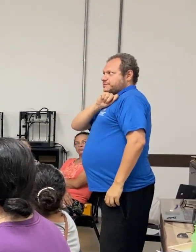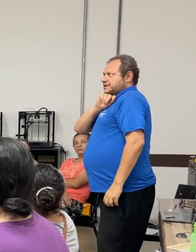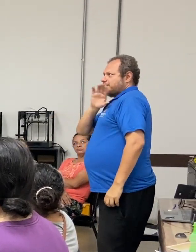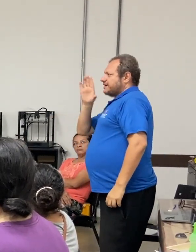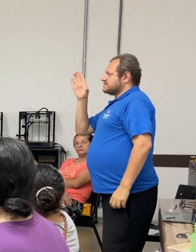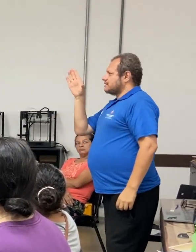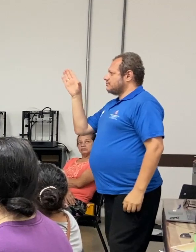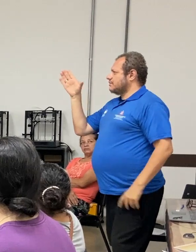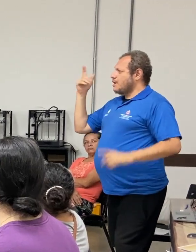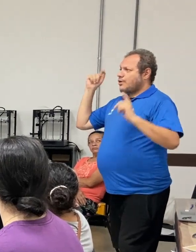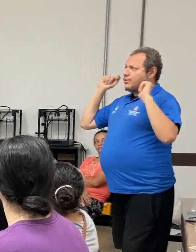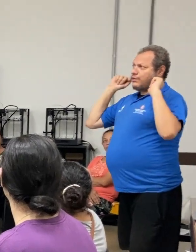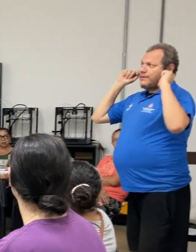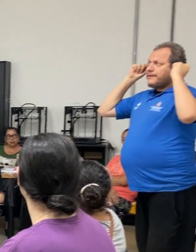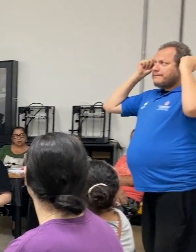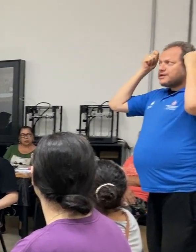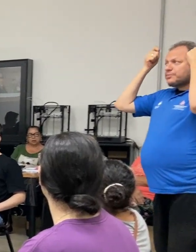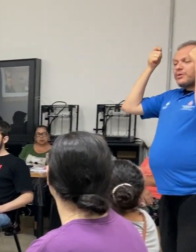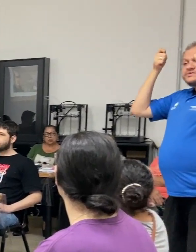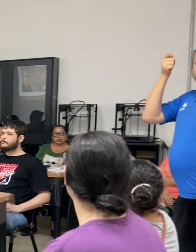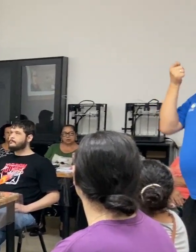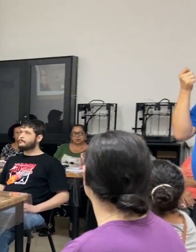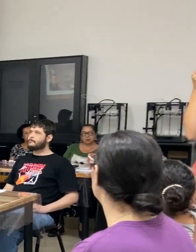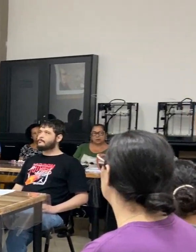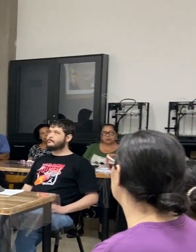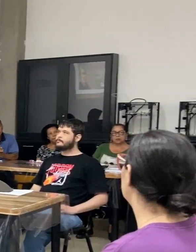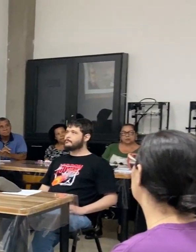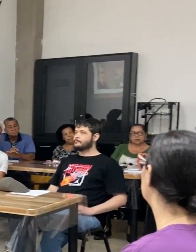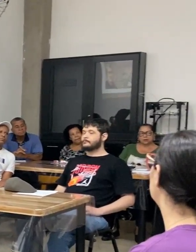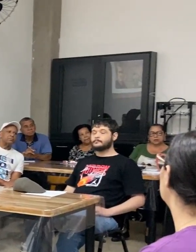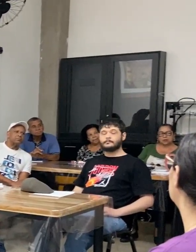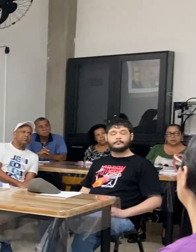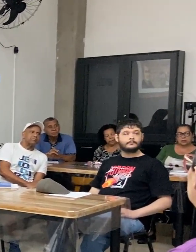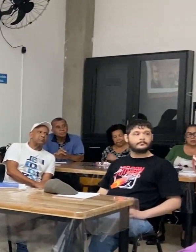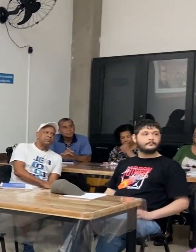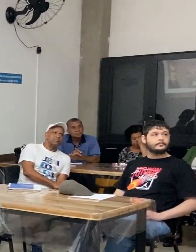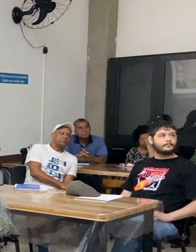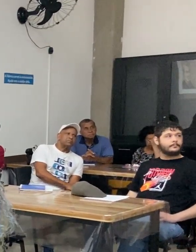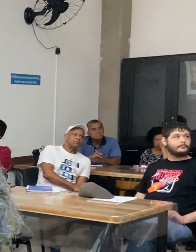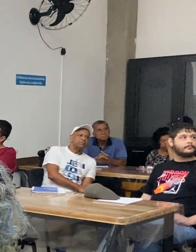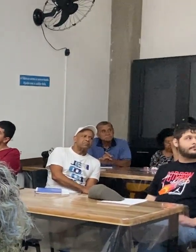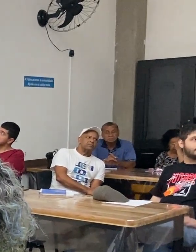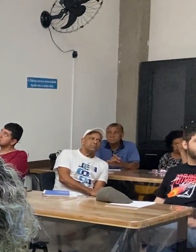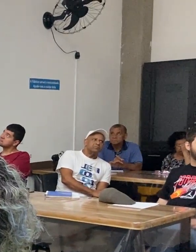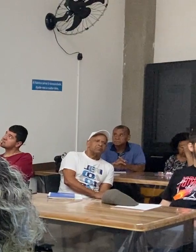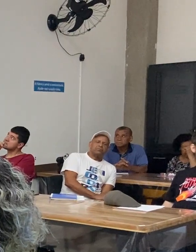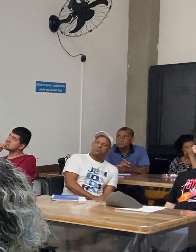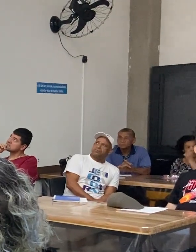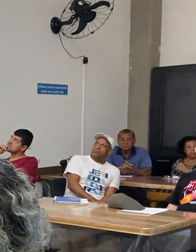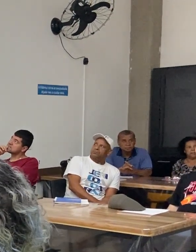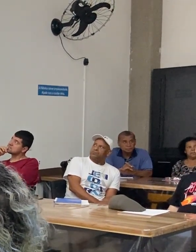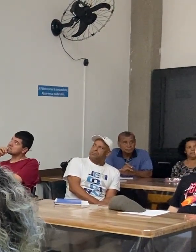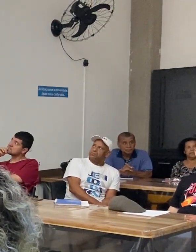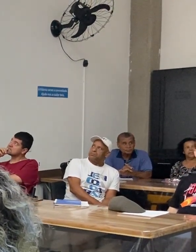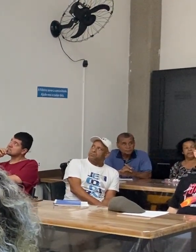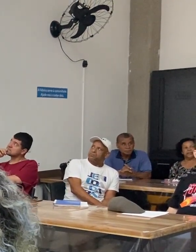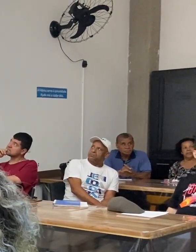Espanha apareceu o Pedro Ponce de Leão, né, que era ligado à igreja e tudo mais, e é um dos responsáveis pela criação dos